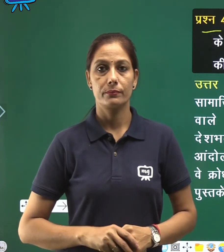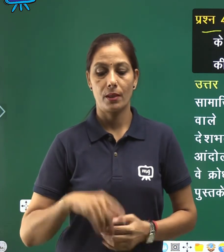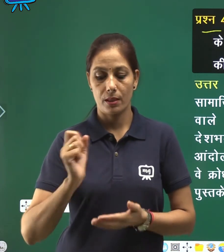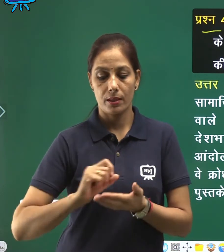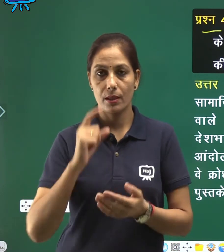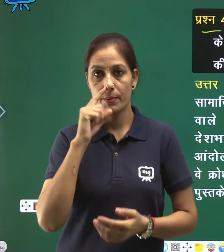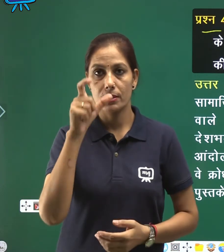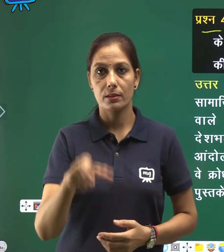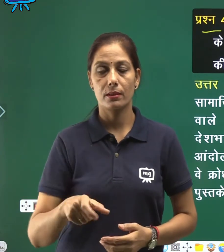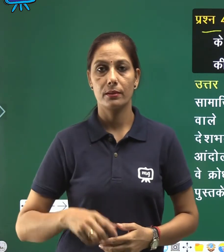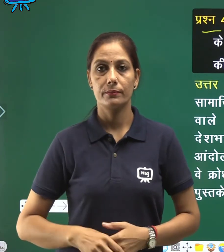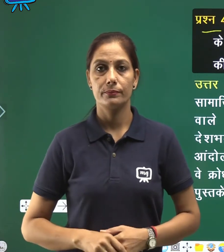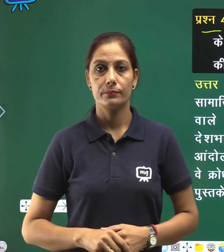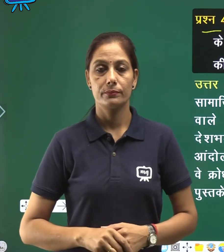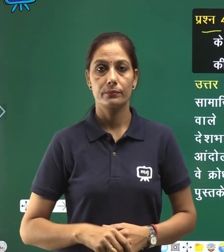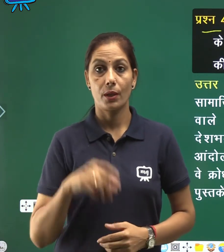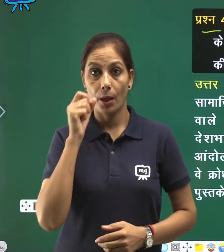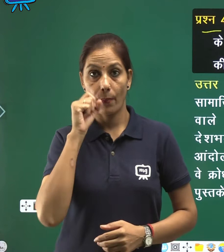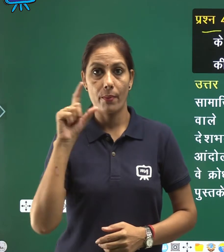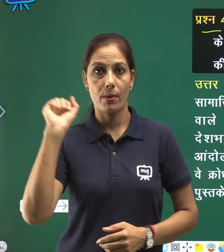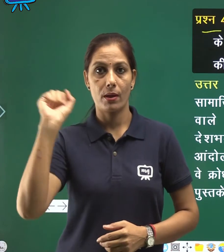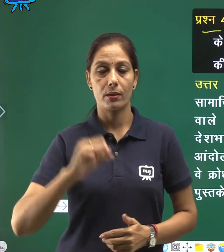लेखिका के पिताजी के